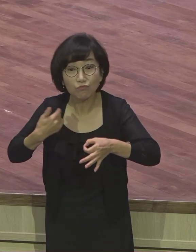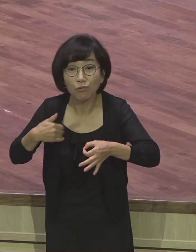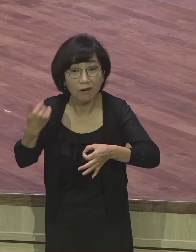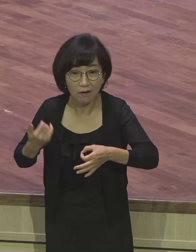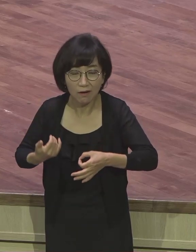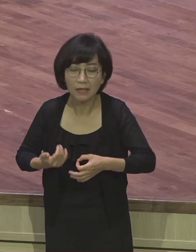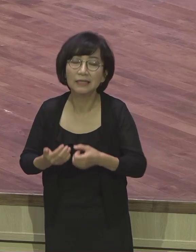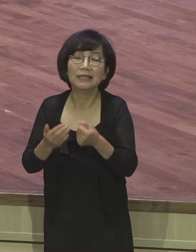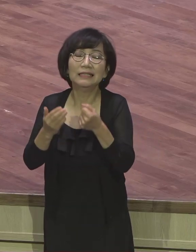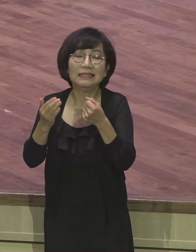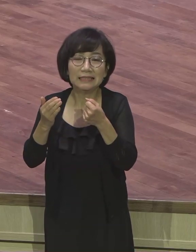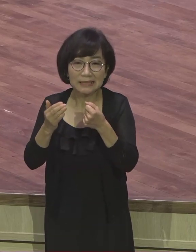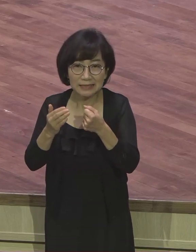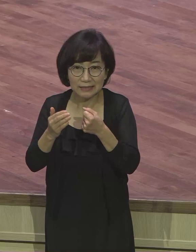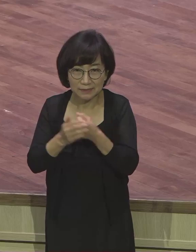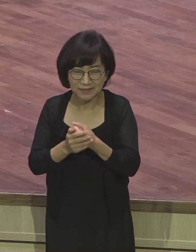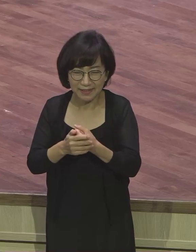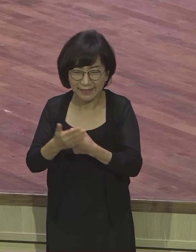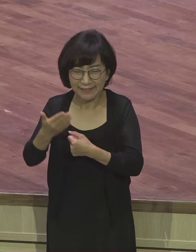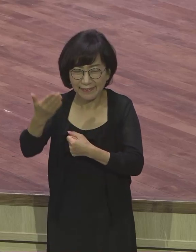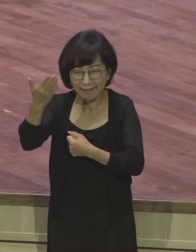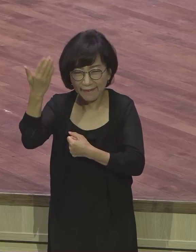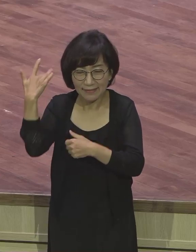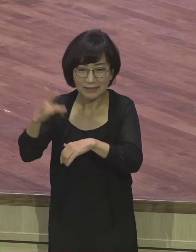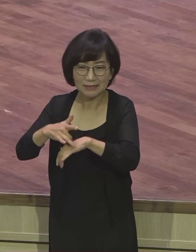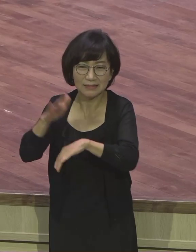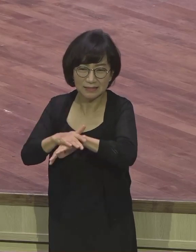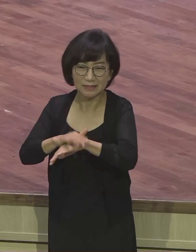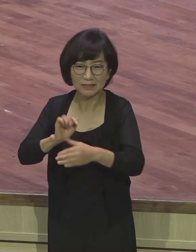서서히 먹어요. 자기 예체질이 드러나는 거예요.